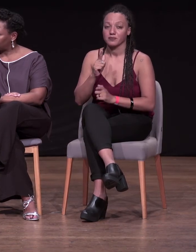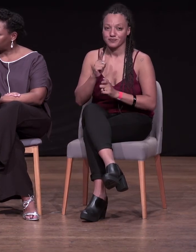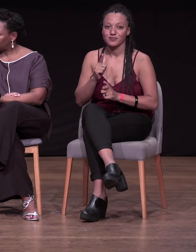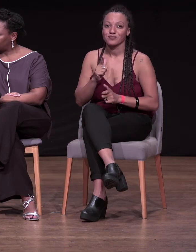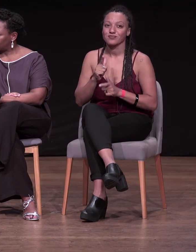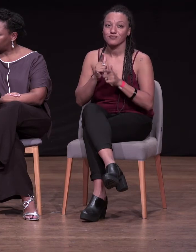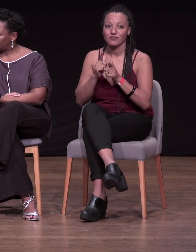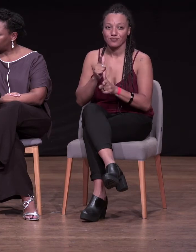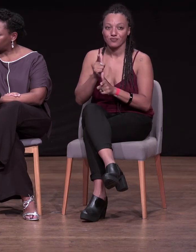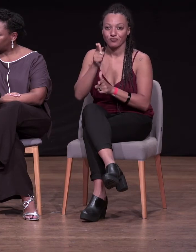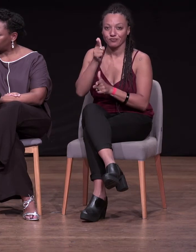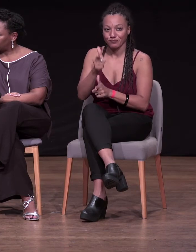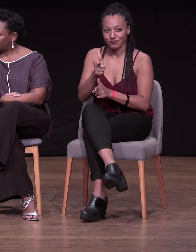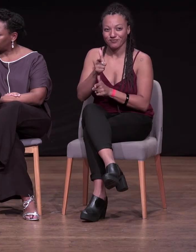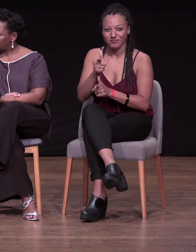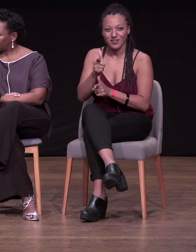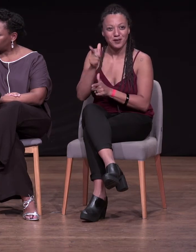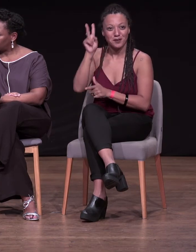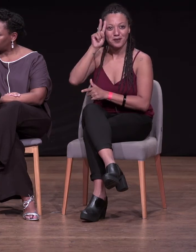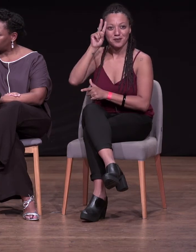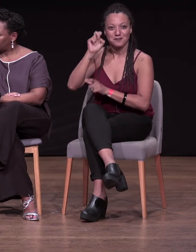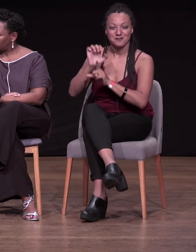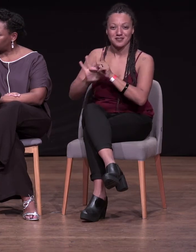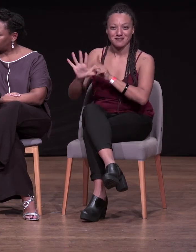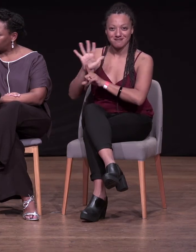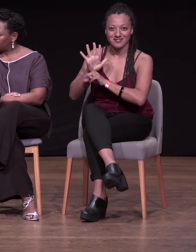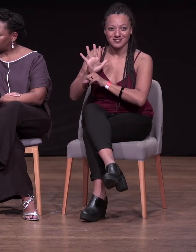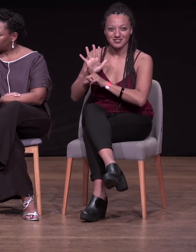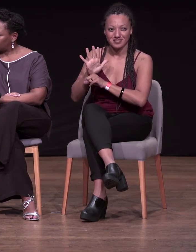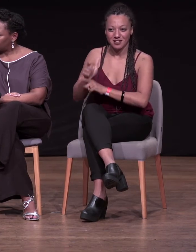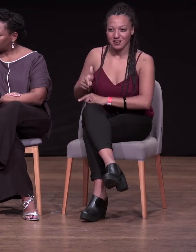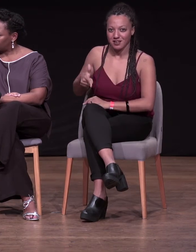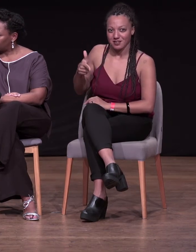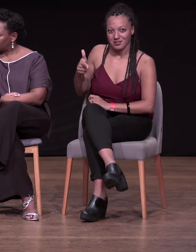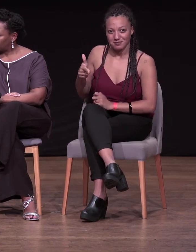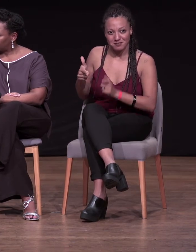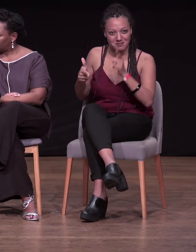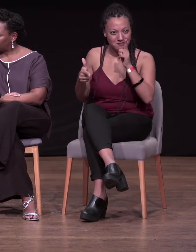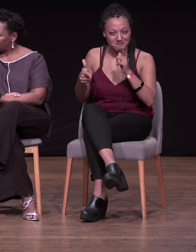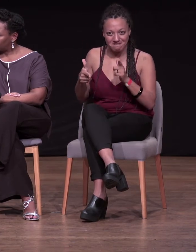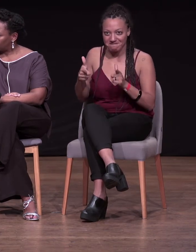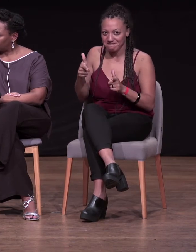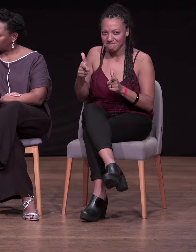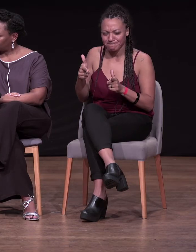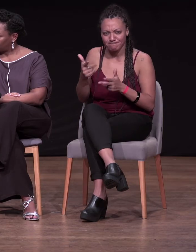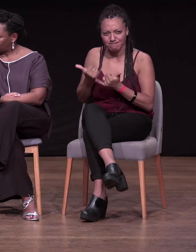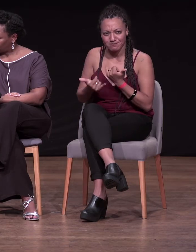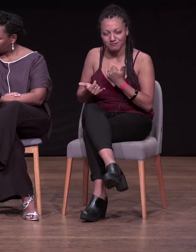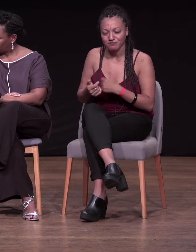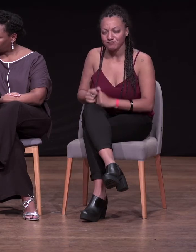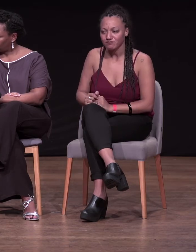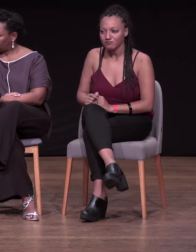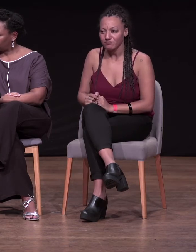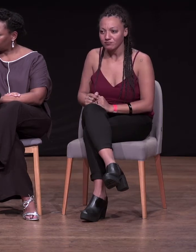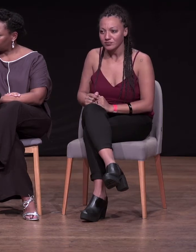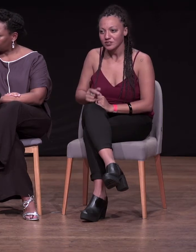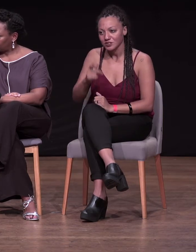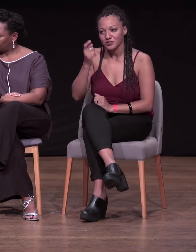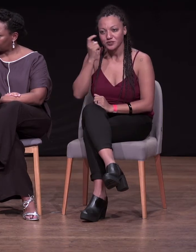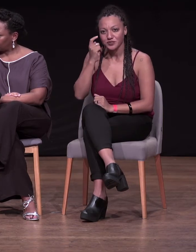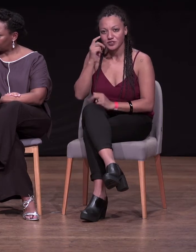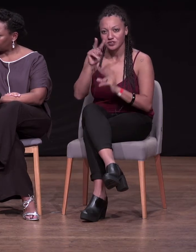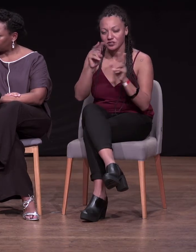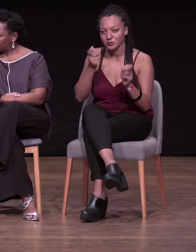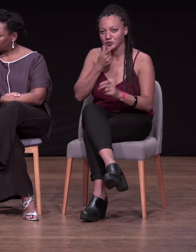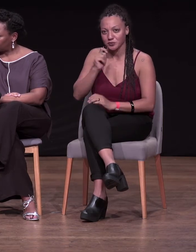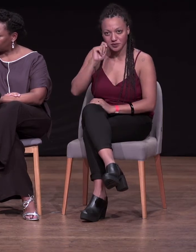Eu acho que, de fato, concordo com a Renata, eu acho que a gente fala pouco sobre essa questão do homem negro. Claro que a gente tem uma